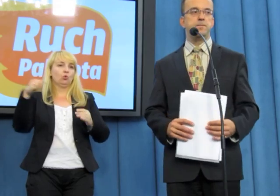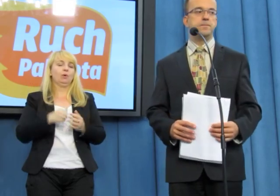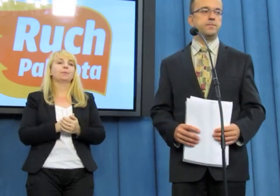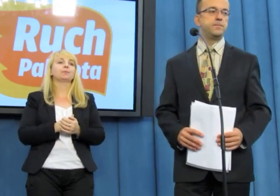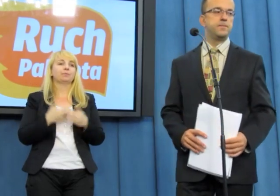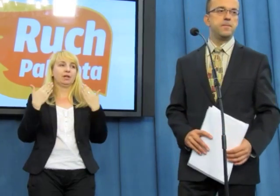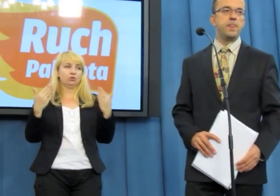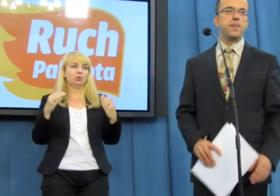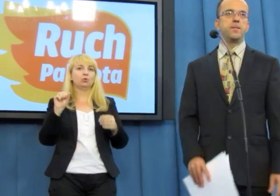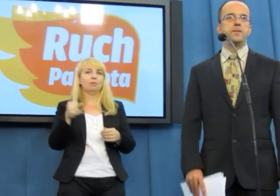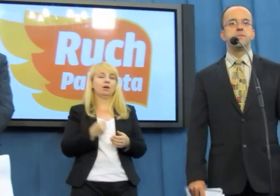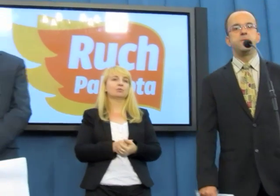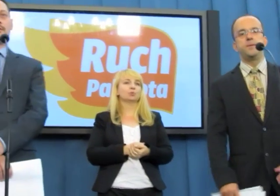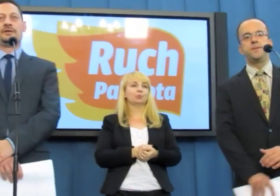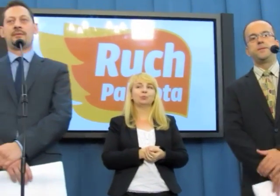bardzo.